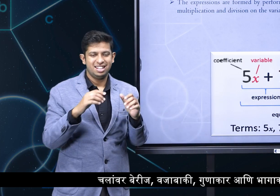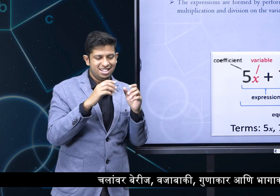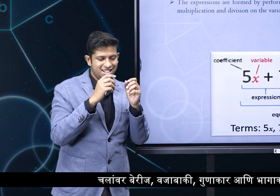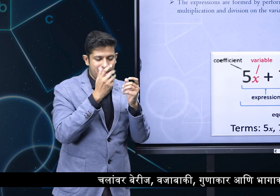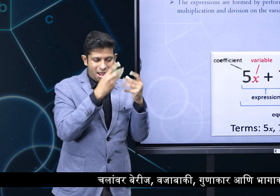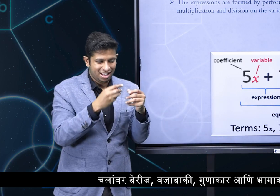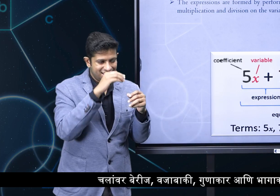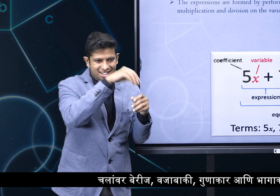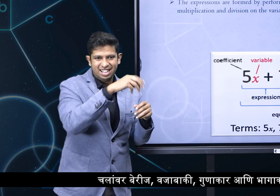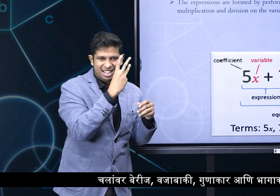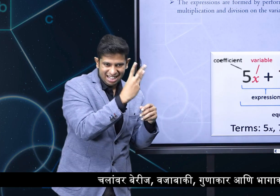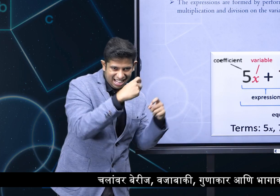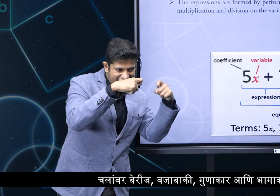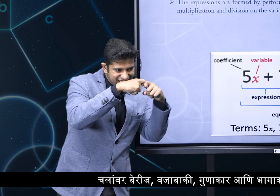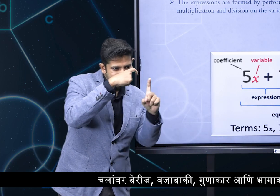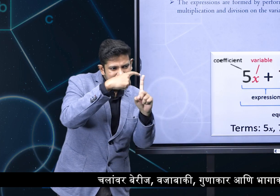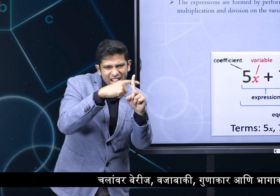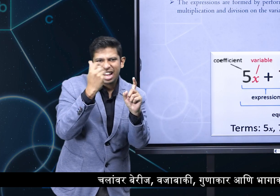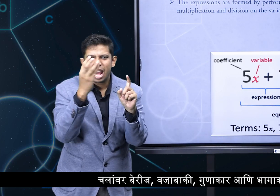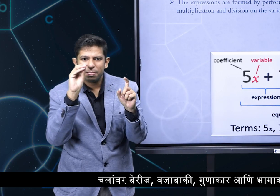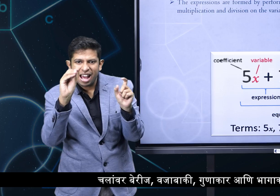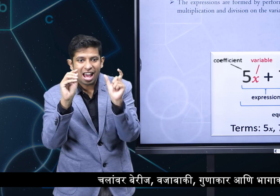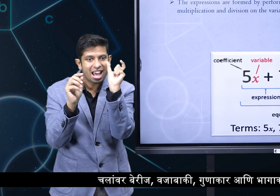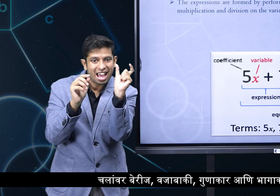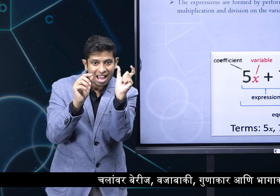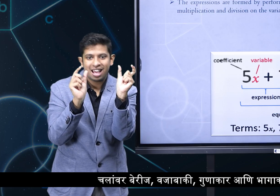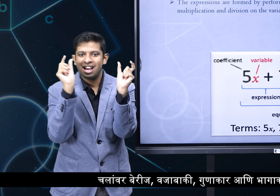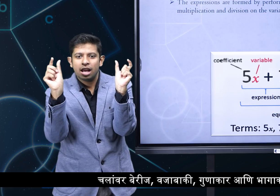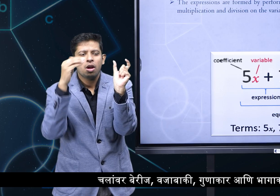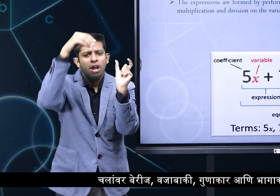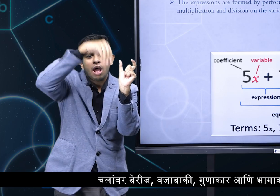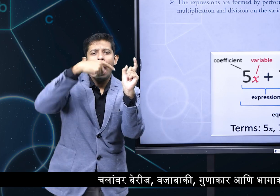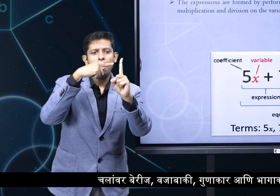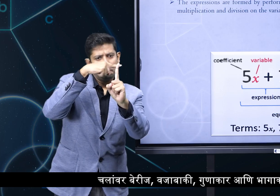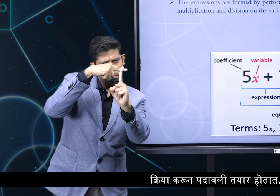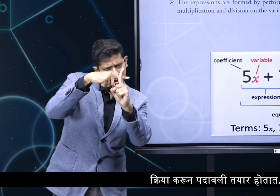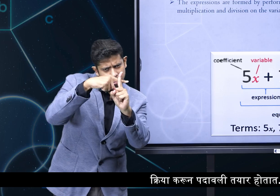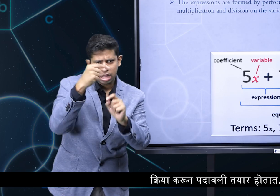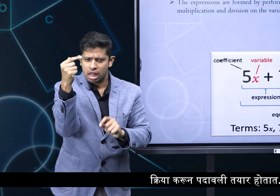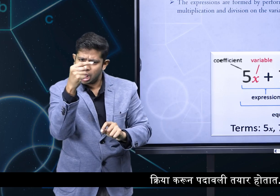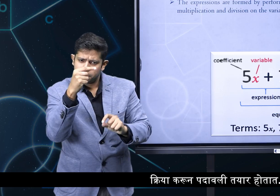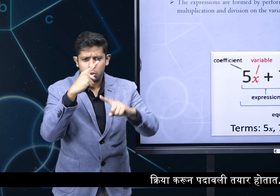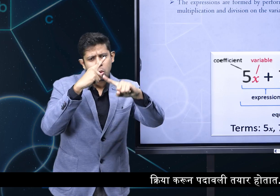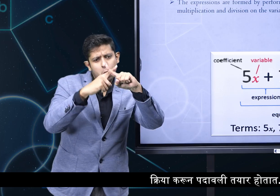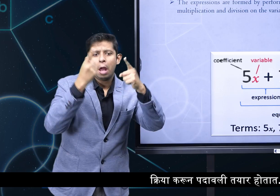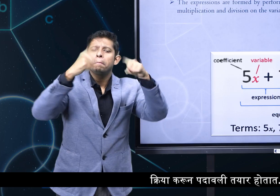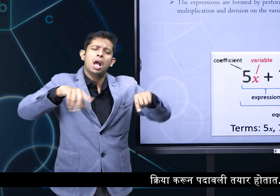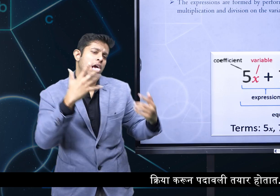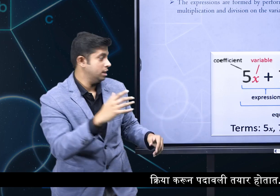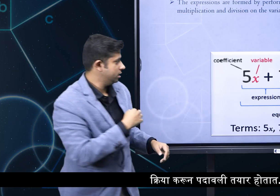चलांवर बेरीज, वजाबाकी, गुणाकार आणि भागाकार यासारख्या क्रिया करून पदावली तयार